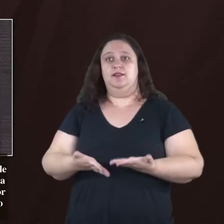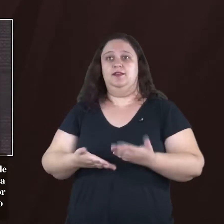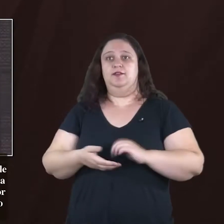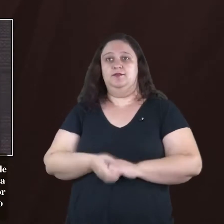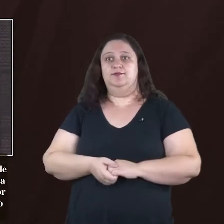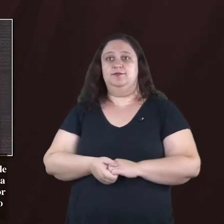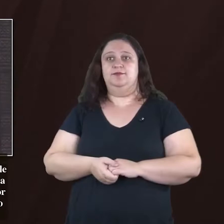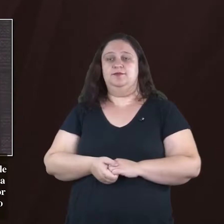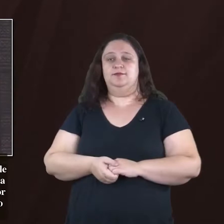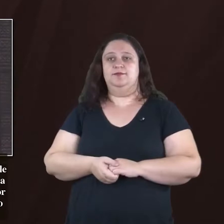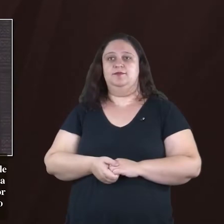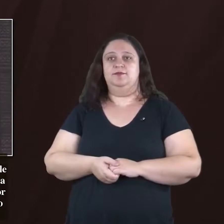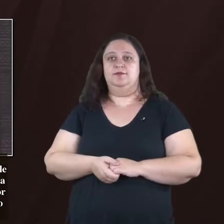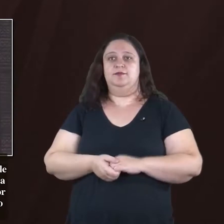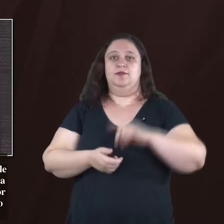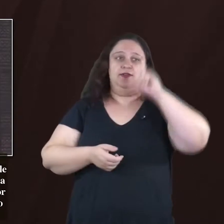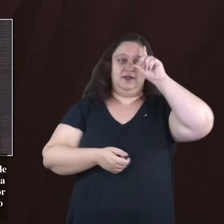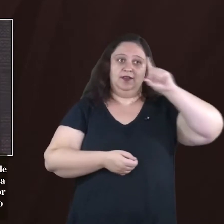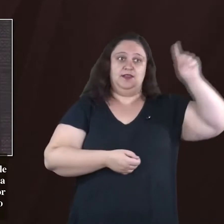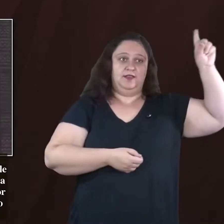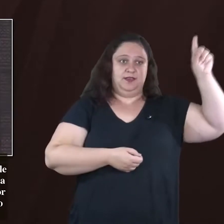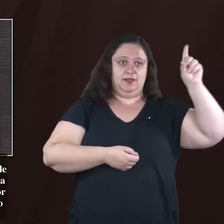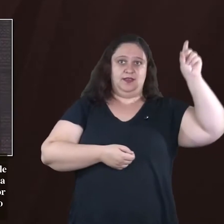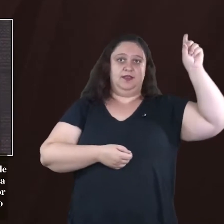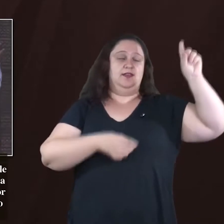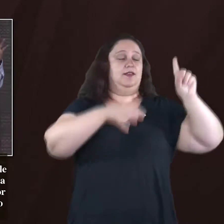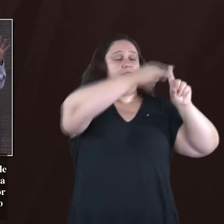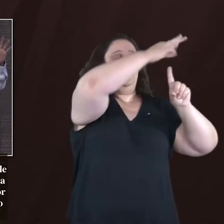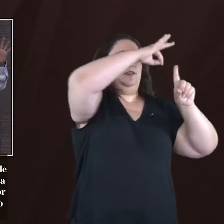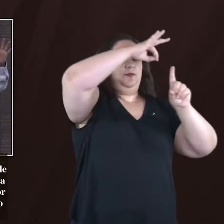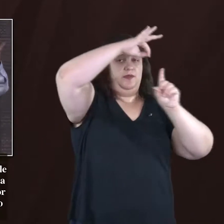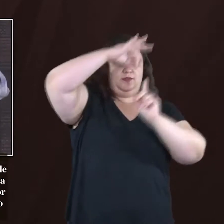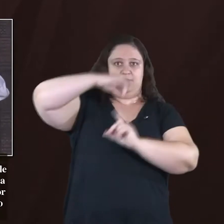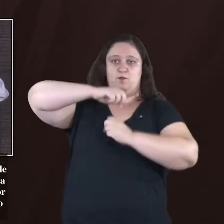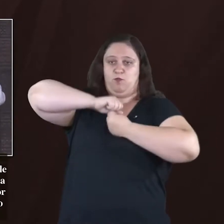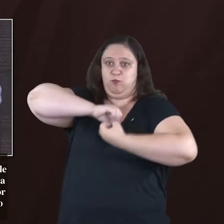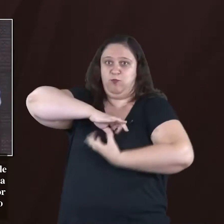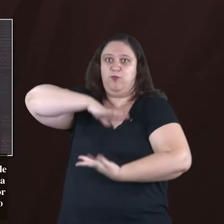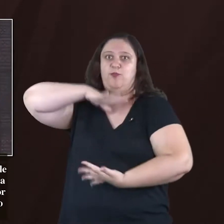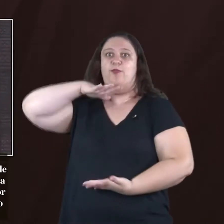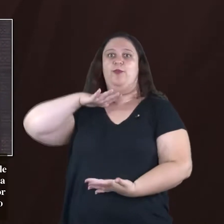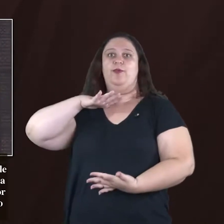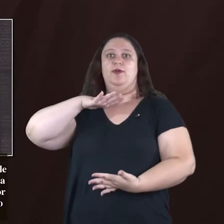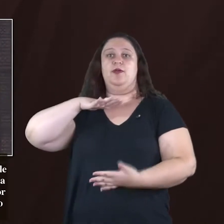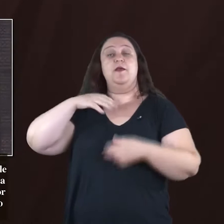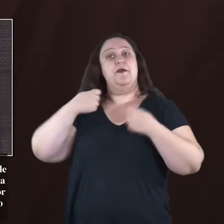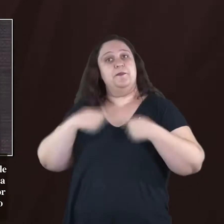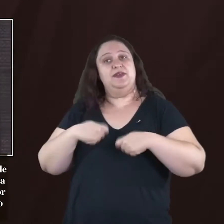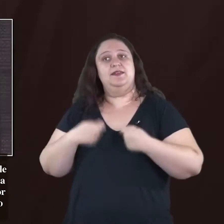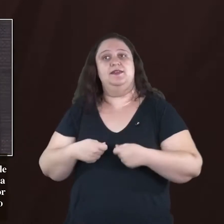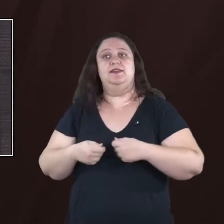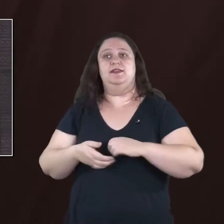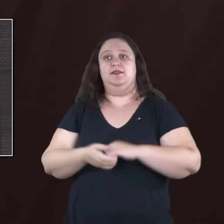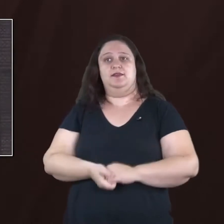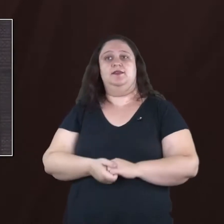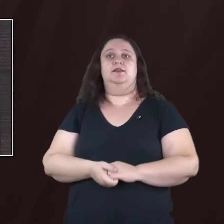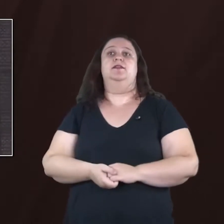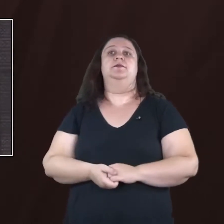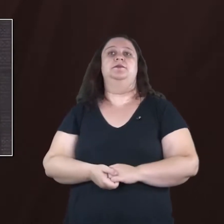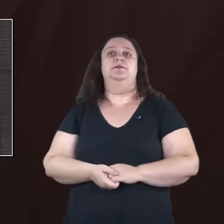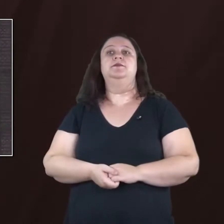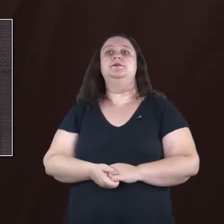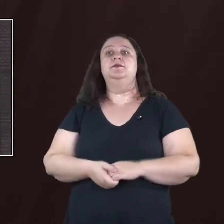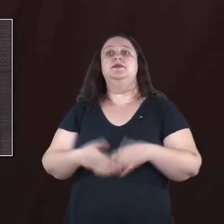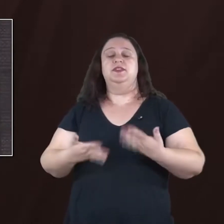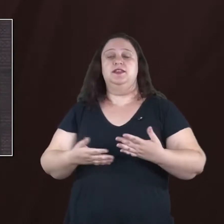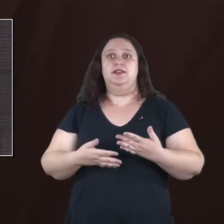encheu do Espírito Santo. Quem quer fazer a obra do Espírito precisa se encher do Espírito.